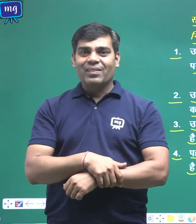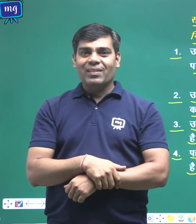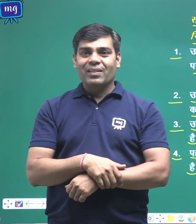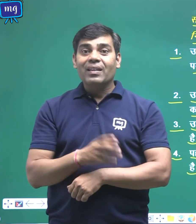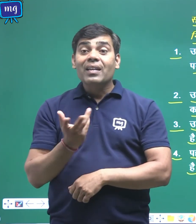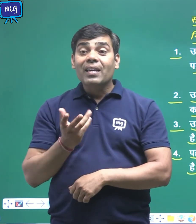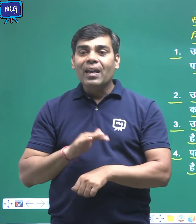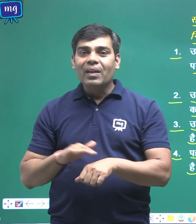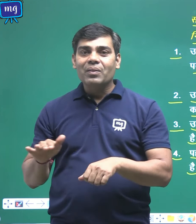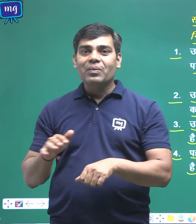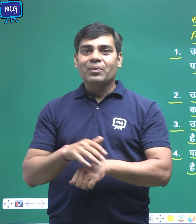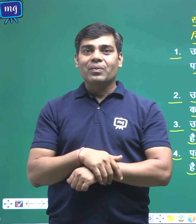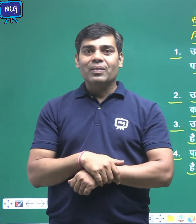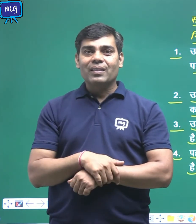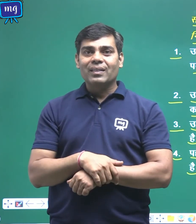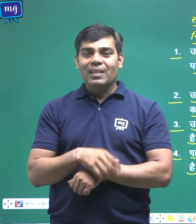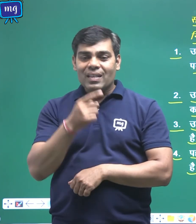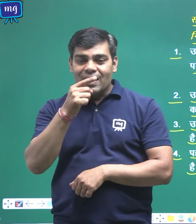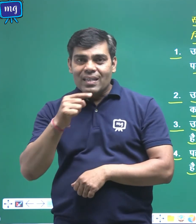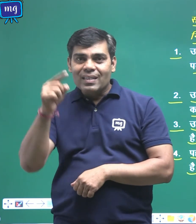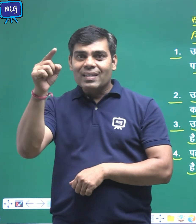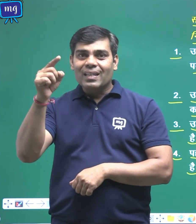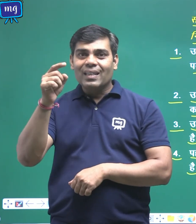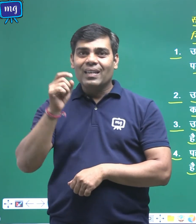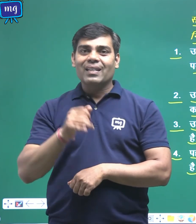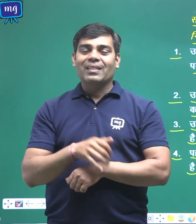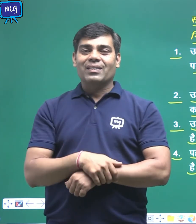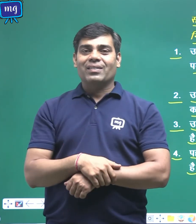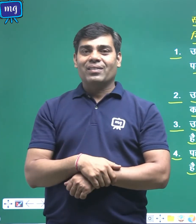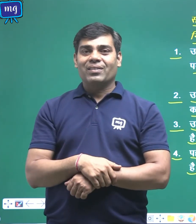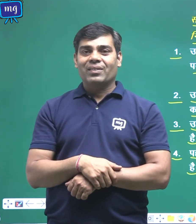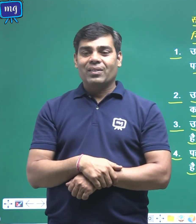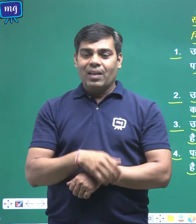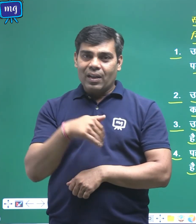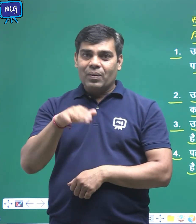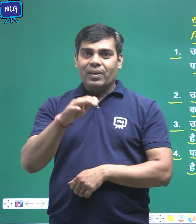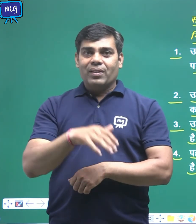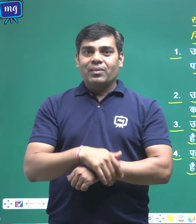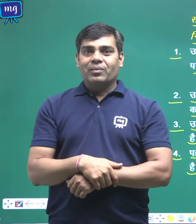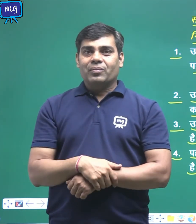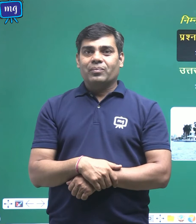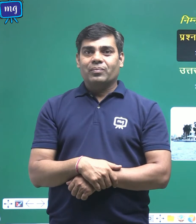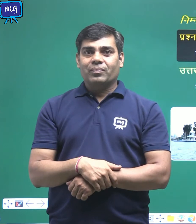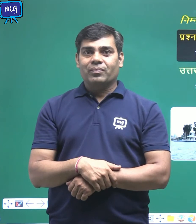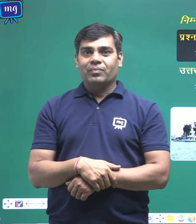क्या आएगा बच्चों? सही है। आगे बढ़े।